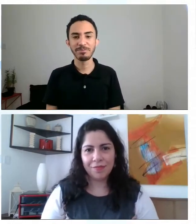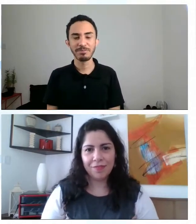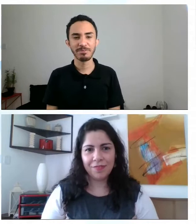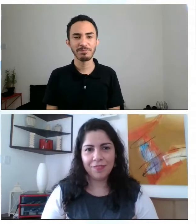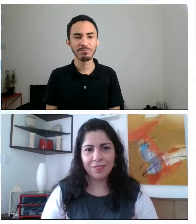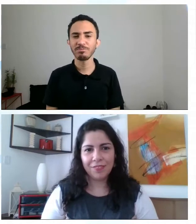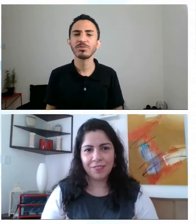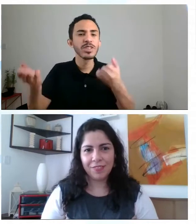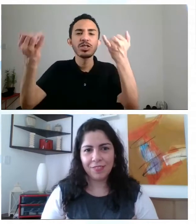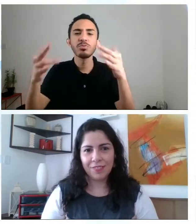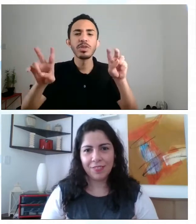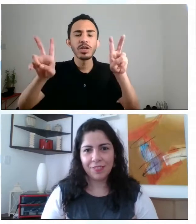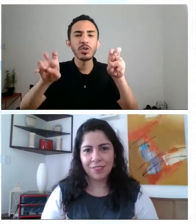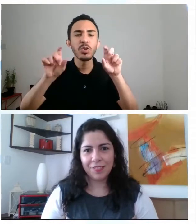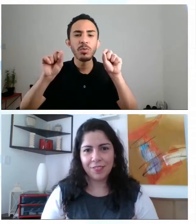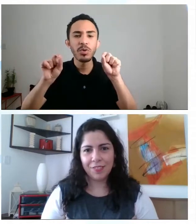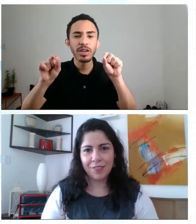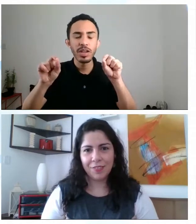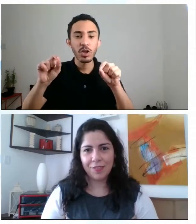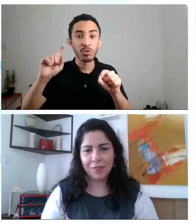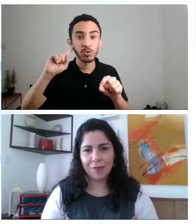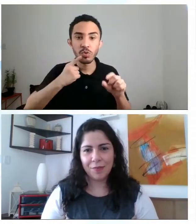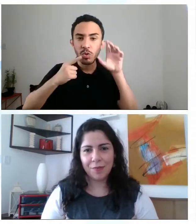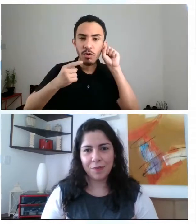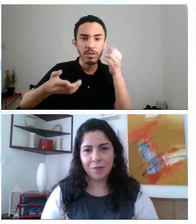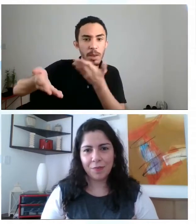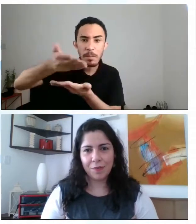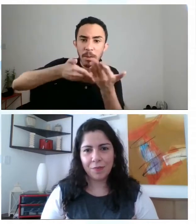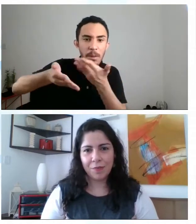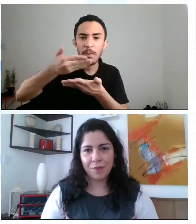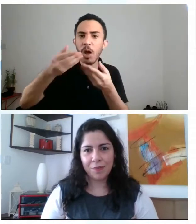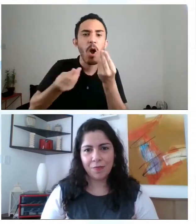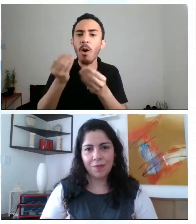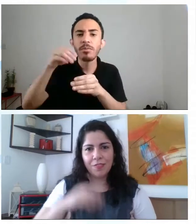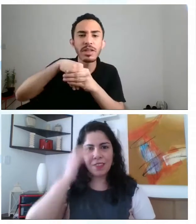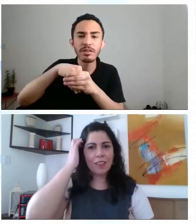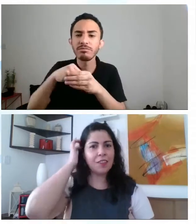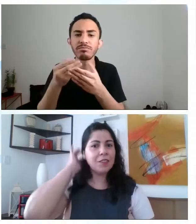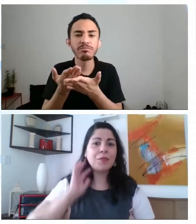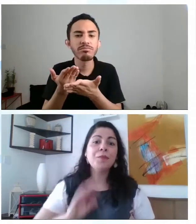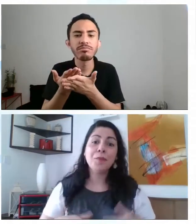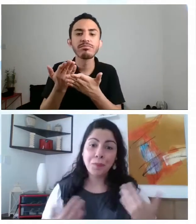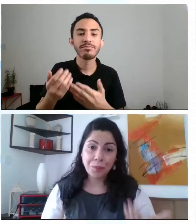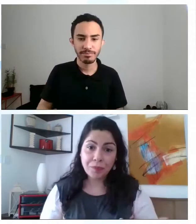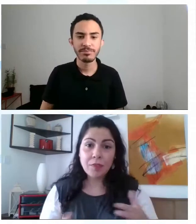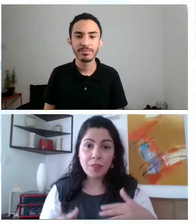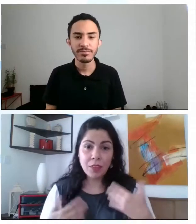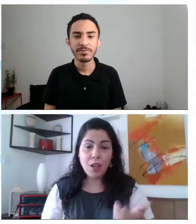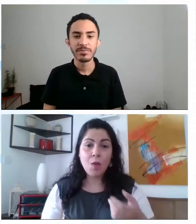Fale um pouco sobre isso. E eles convivem, hein, Clarissa?